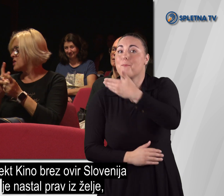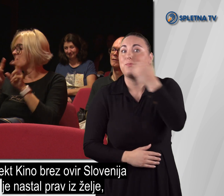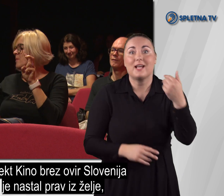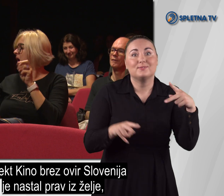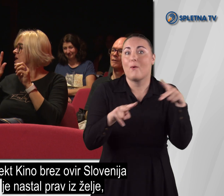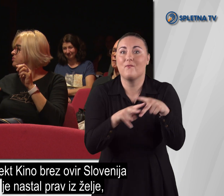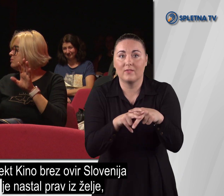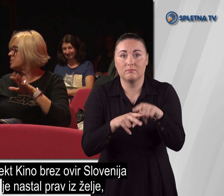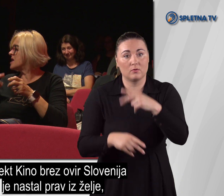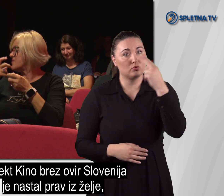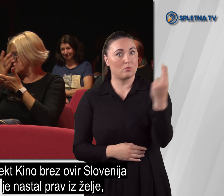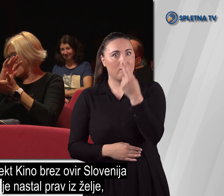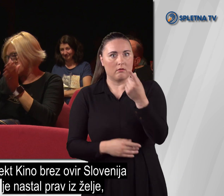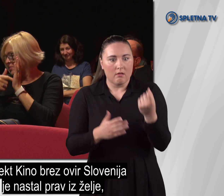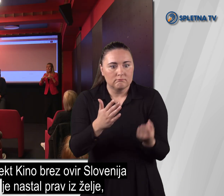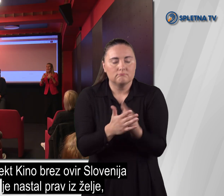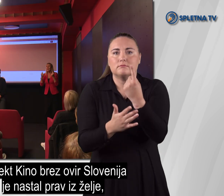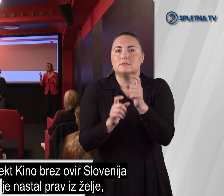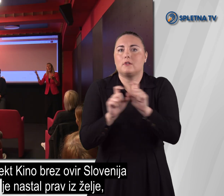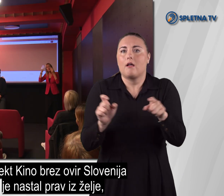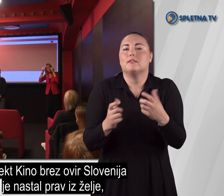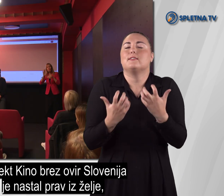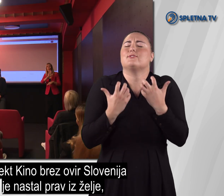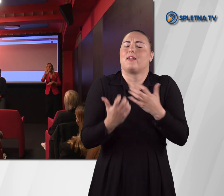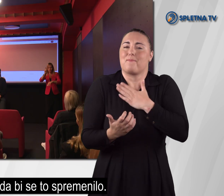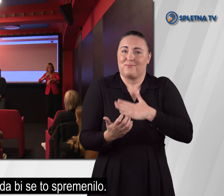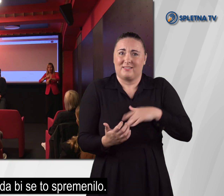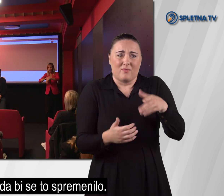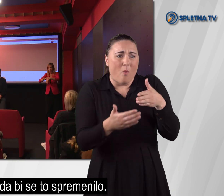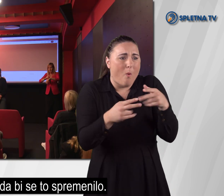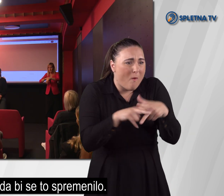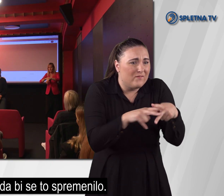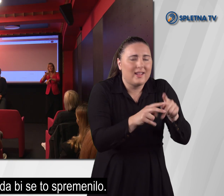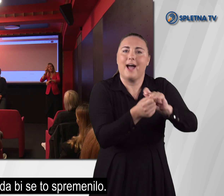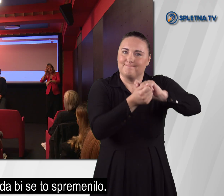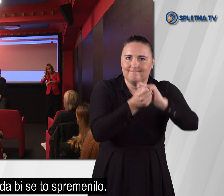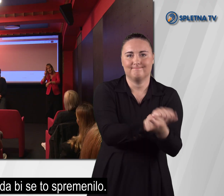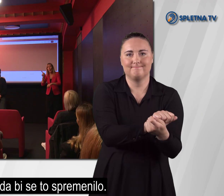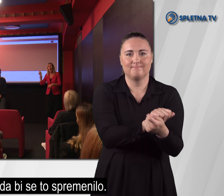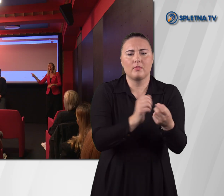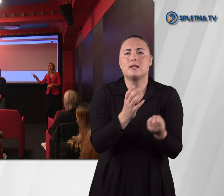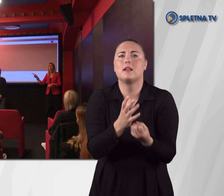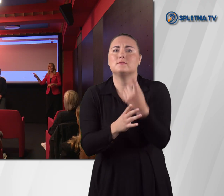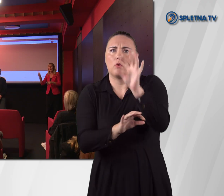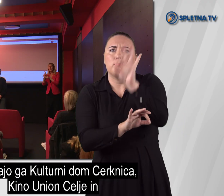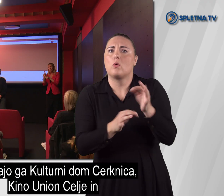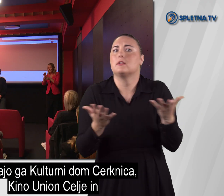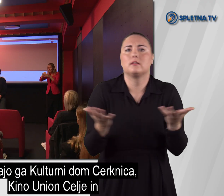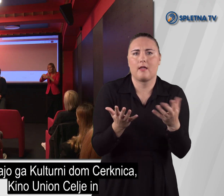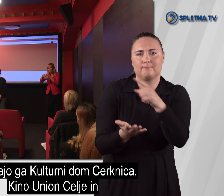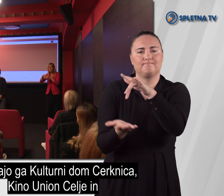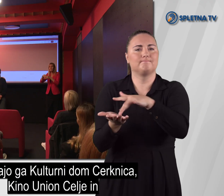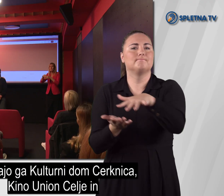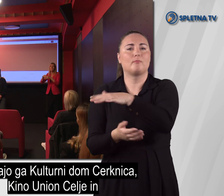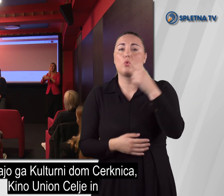Projekt Kino brez ovir Slovenija je nastal prav iz želje, da bi se to spremenilo. Razvijajo ga Kulturni dom